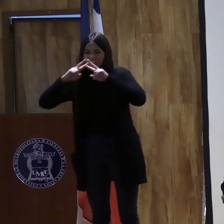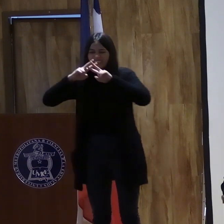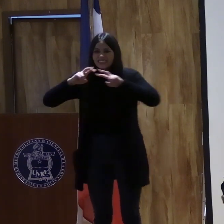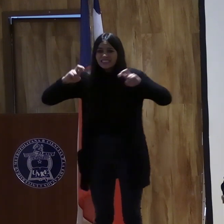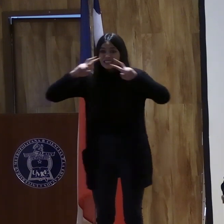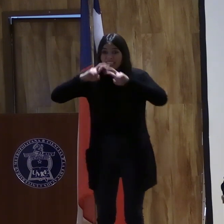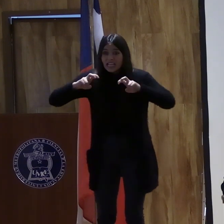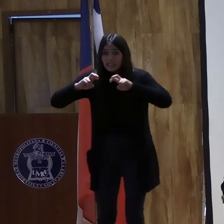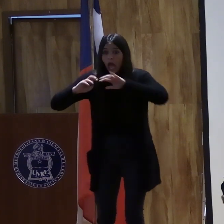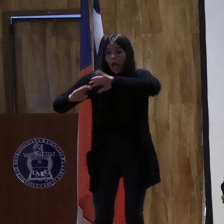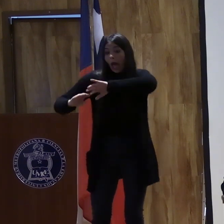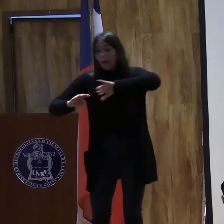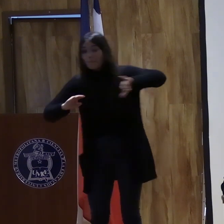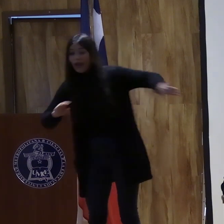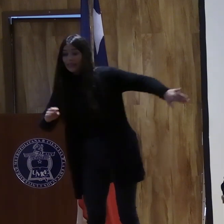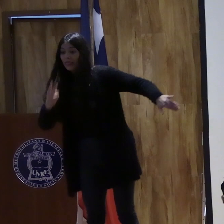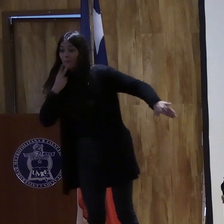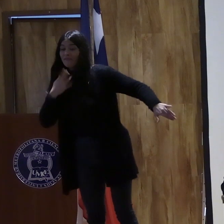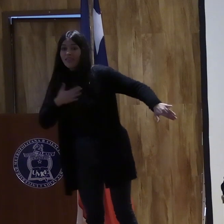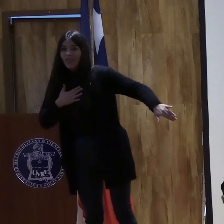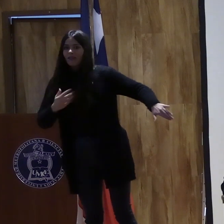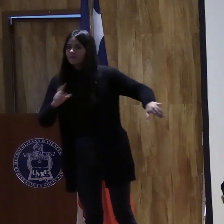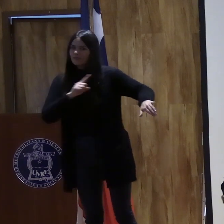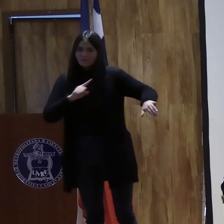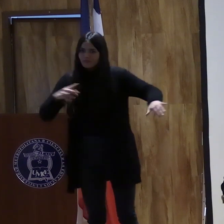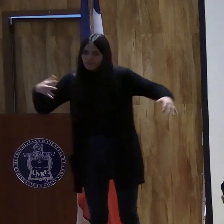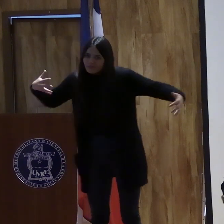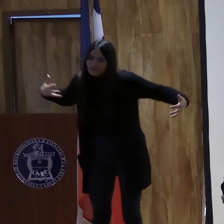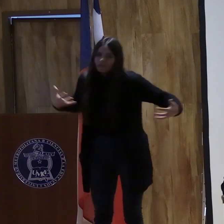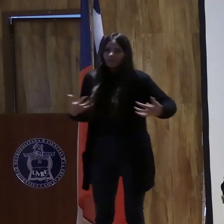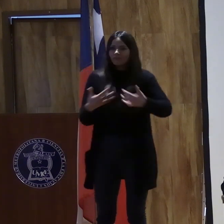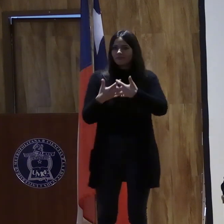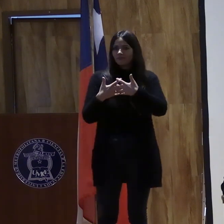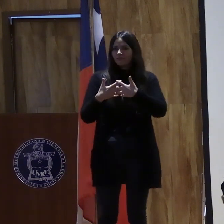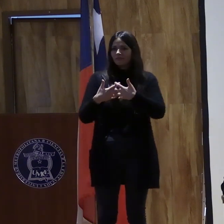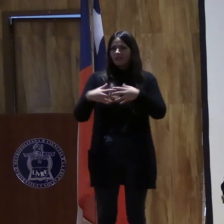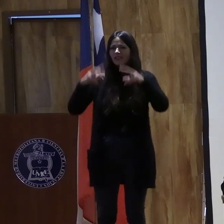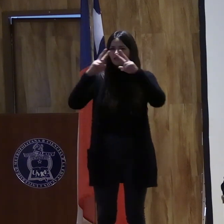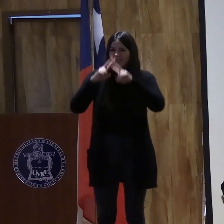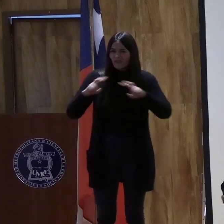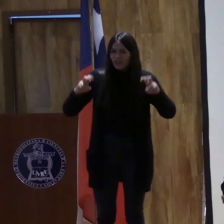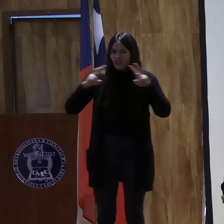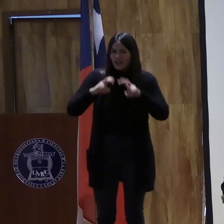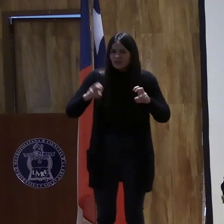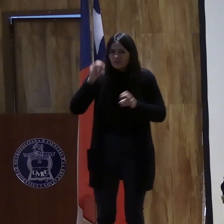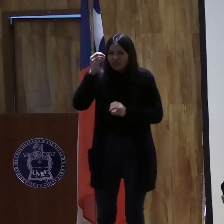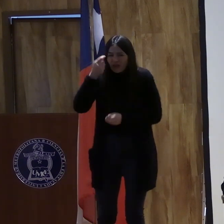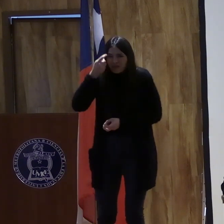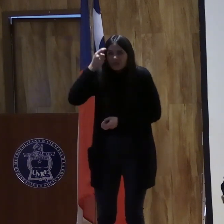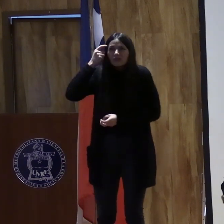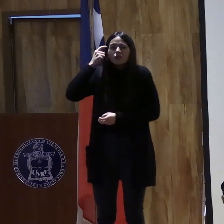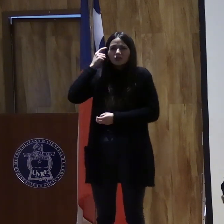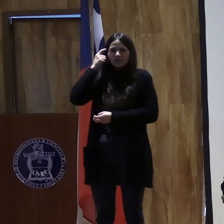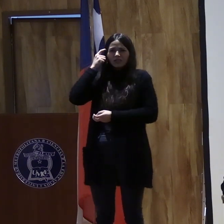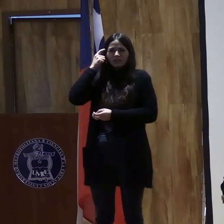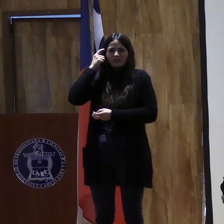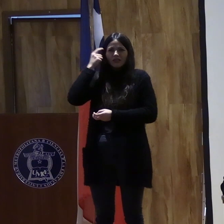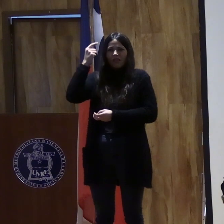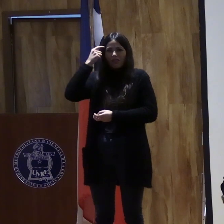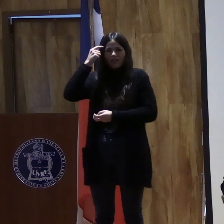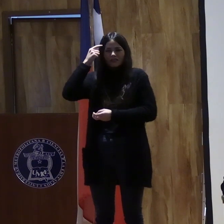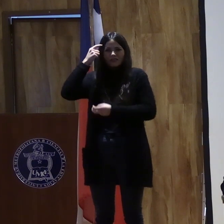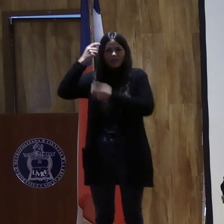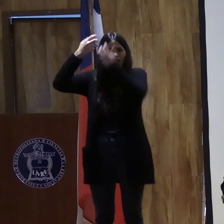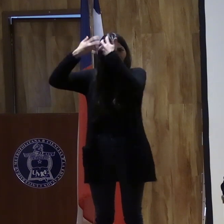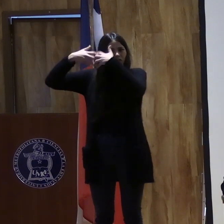aparte, no es como un atornillador o un alicate. La ciencia es parte del producto del cerebro humano, como